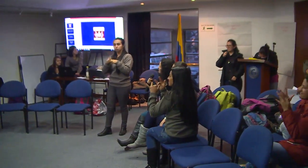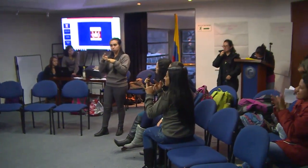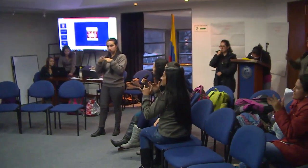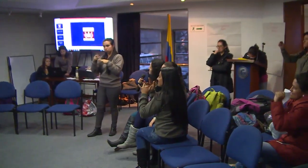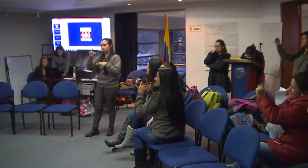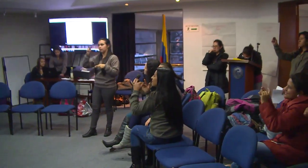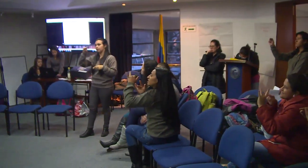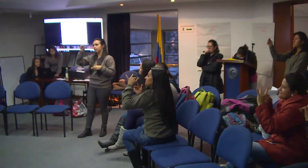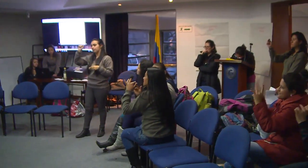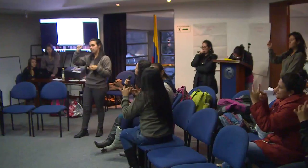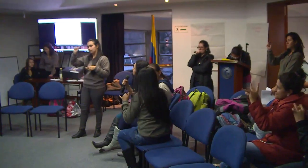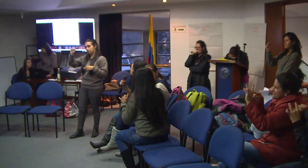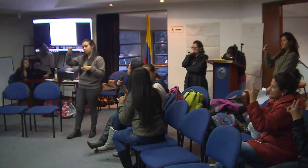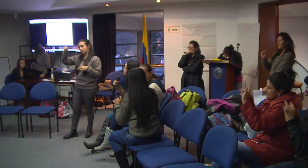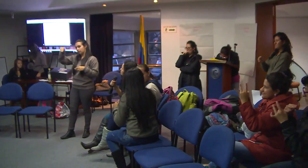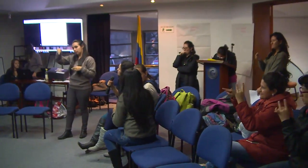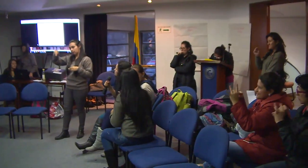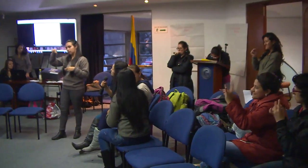Esta es la seña.